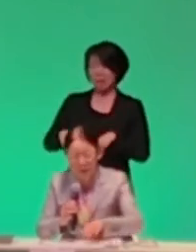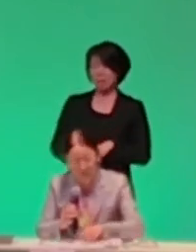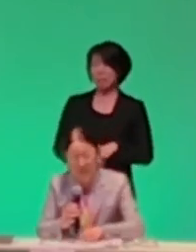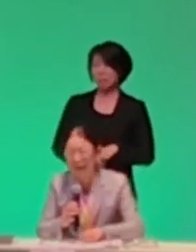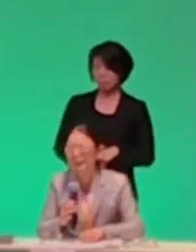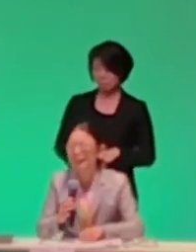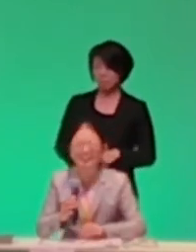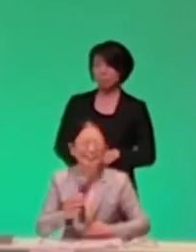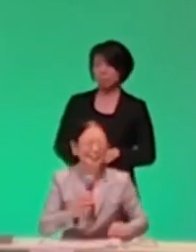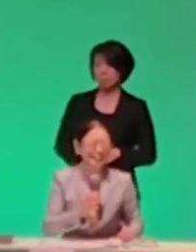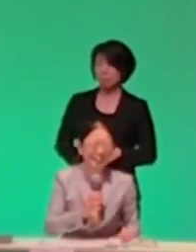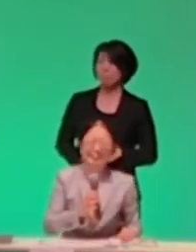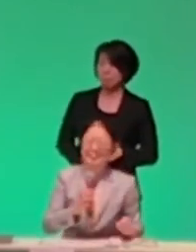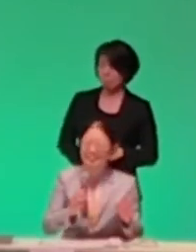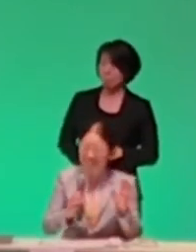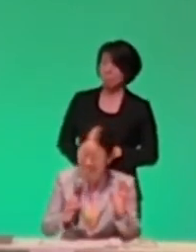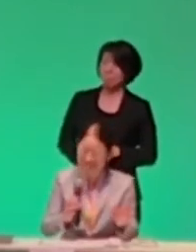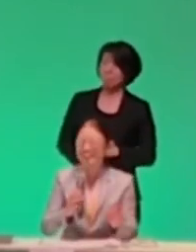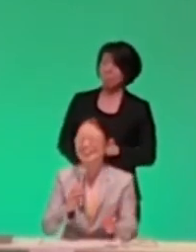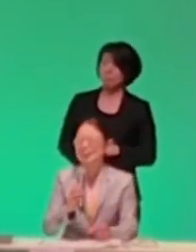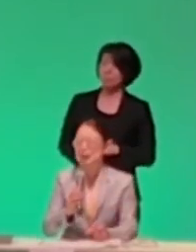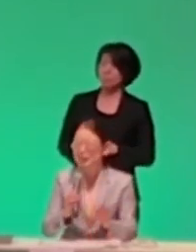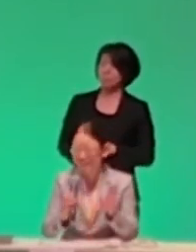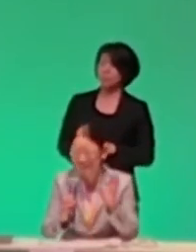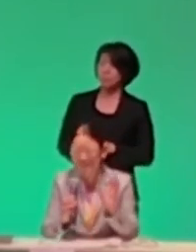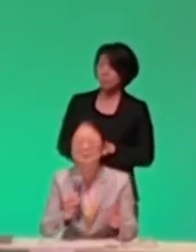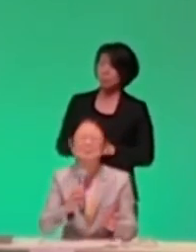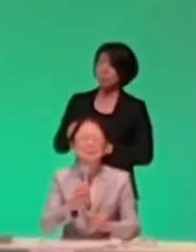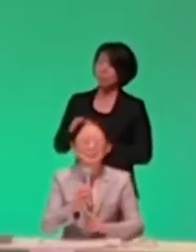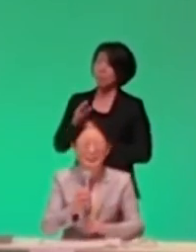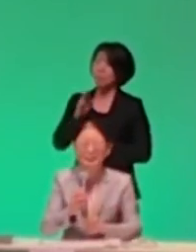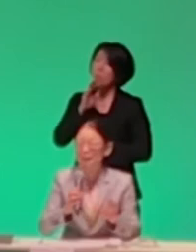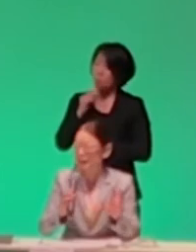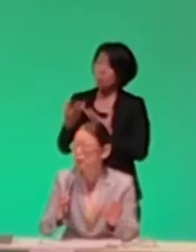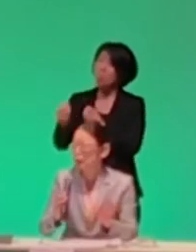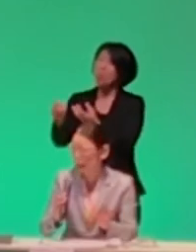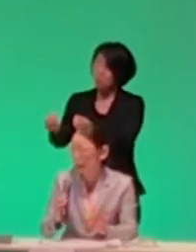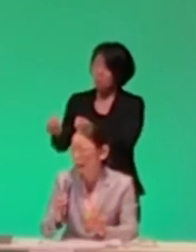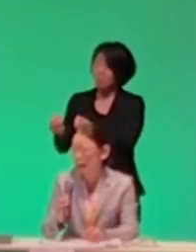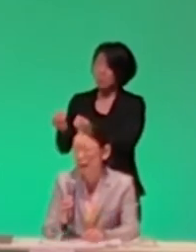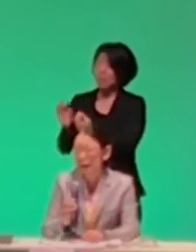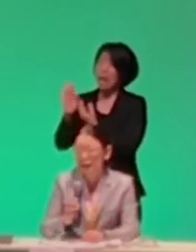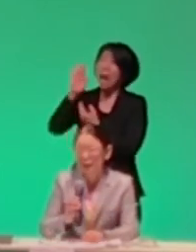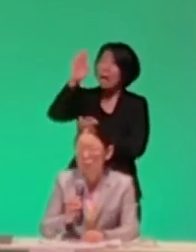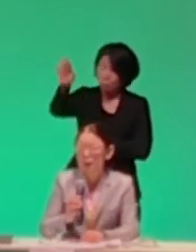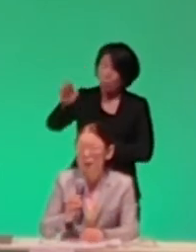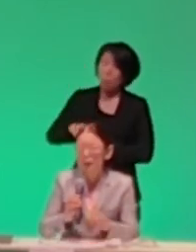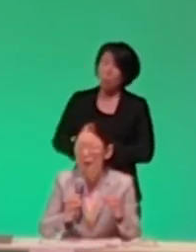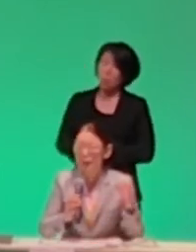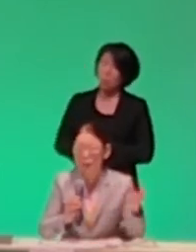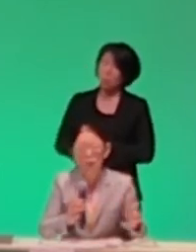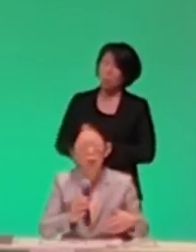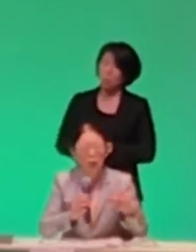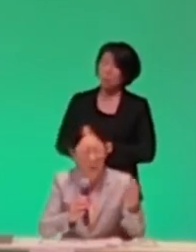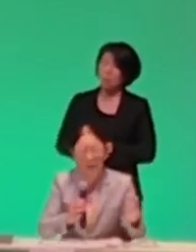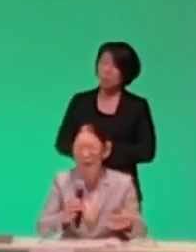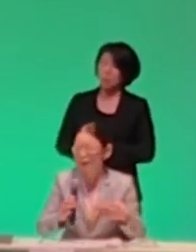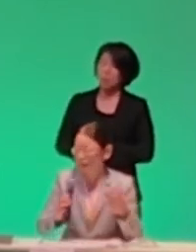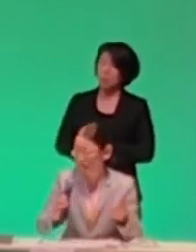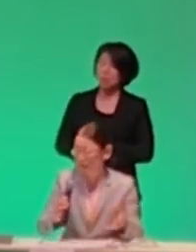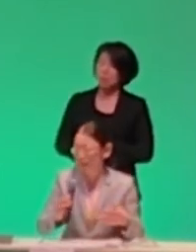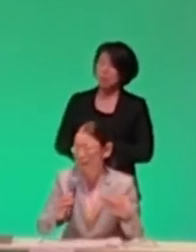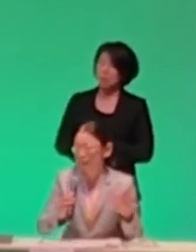けど絶後じゃないからって言ったら、本当にその通り、その後からやっぱりどん